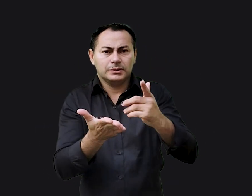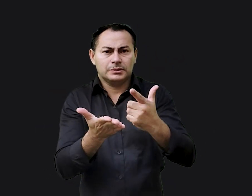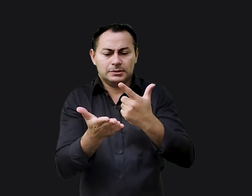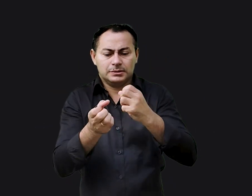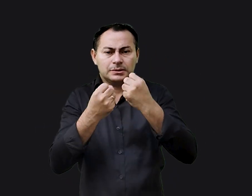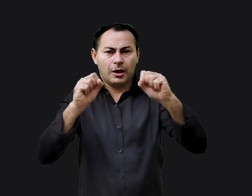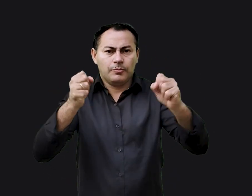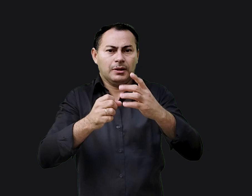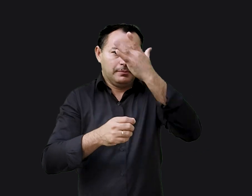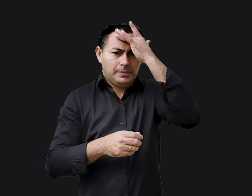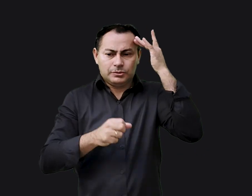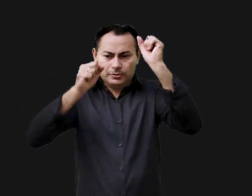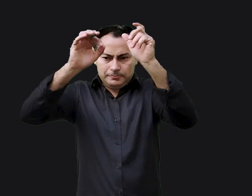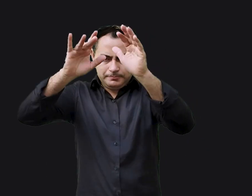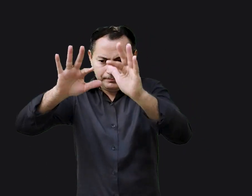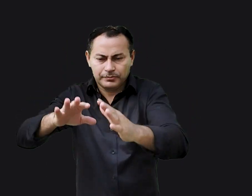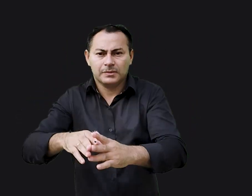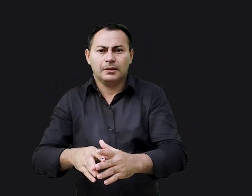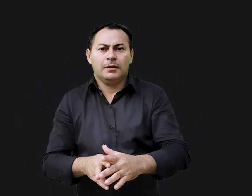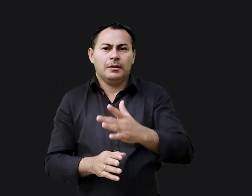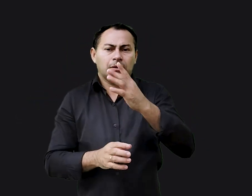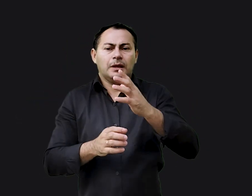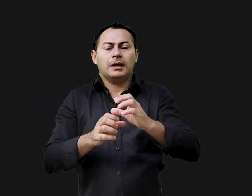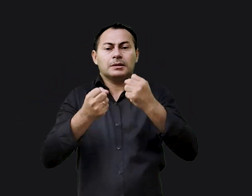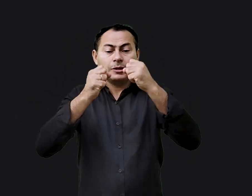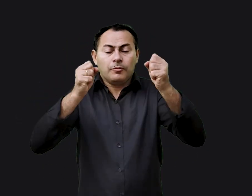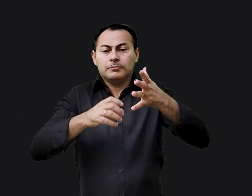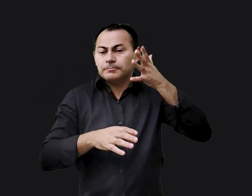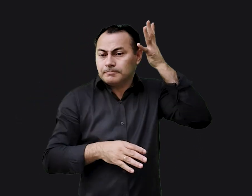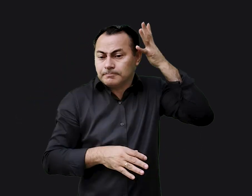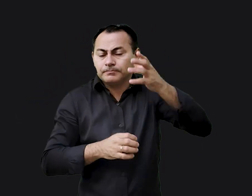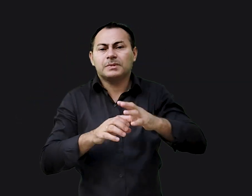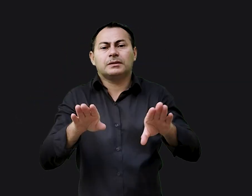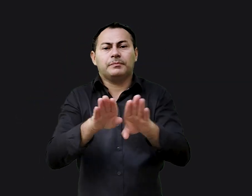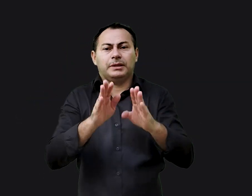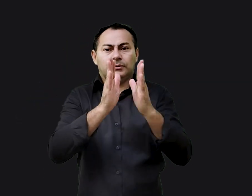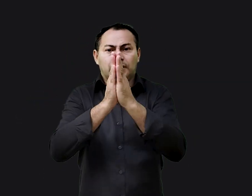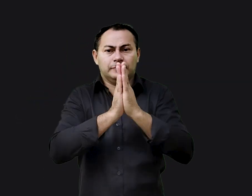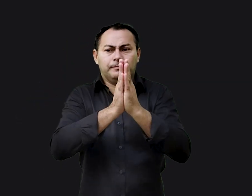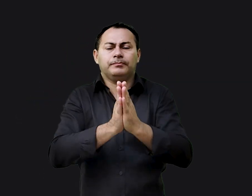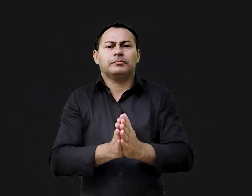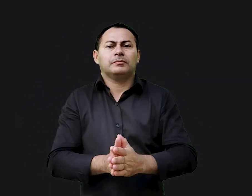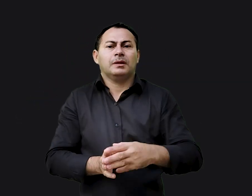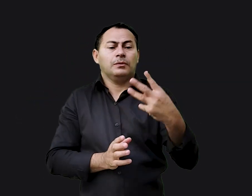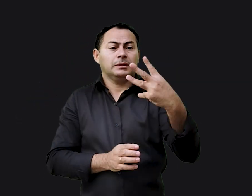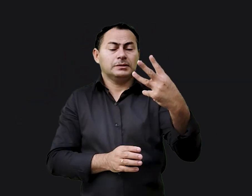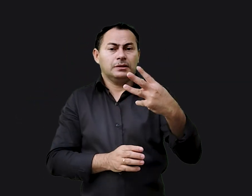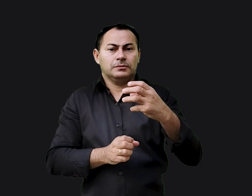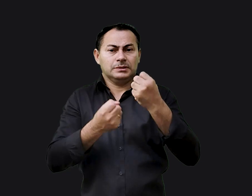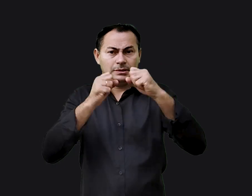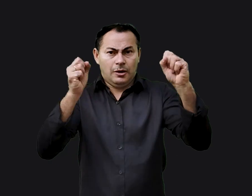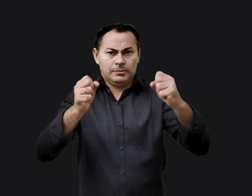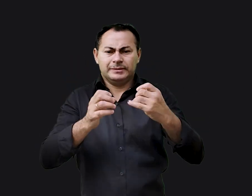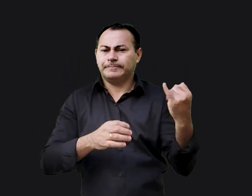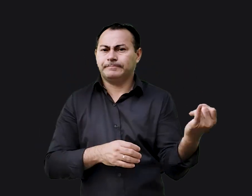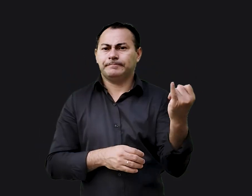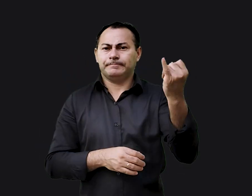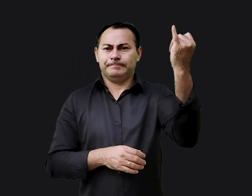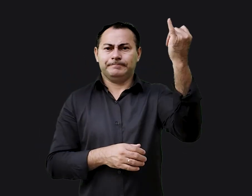alguns Salmos do homem abençoado que também são salvos e pregação e alguns salmos de oração um terceiro tipo de salmo